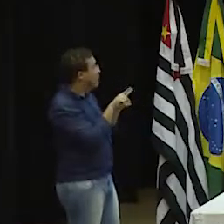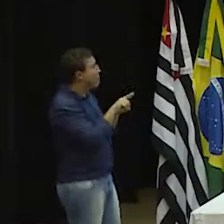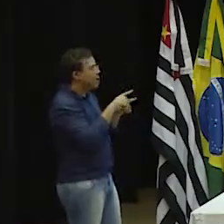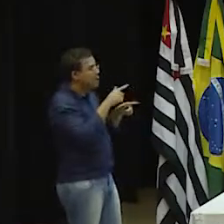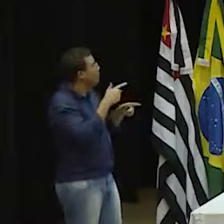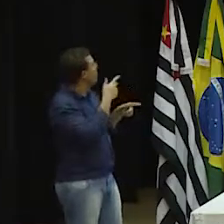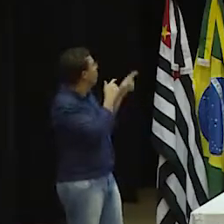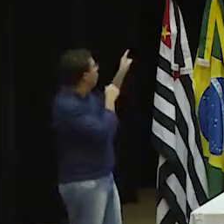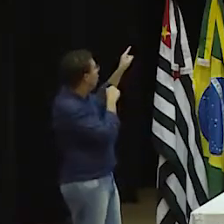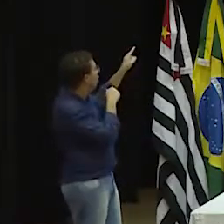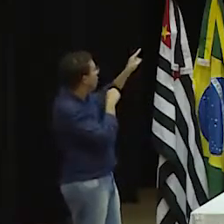Percebem? Também